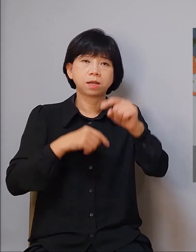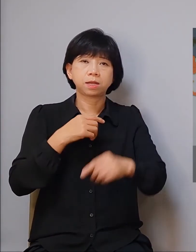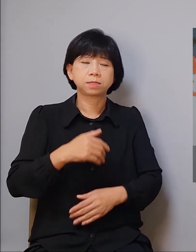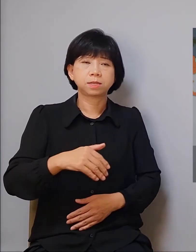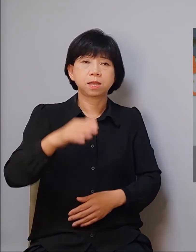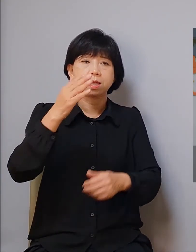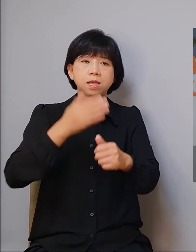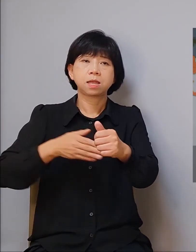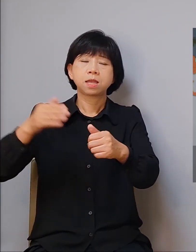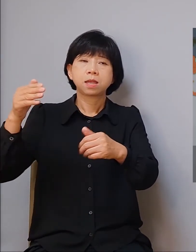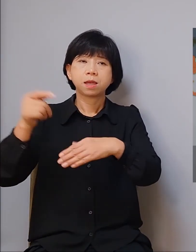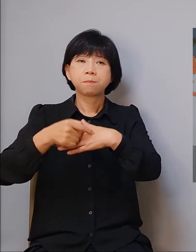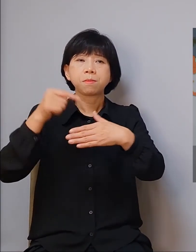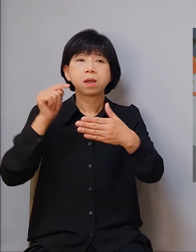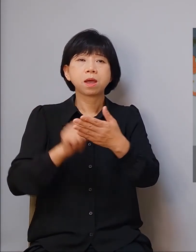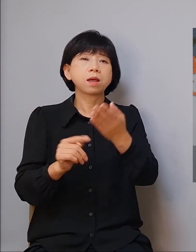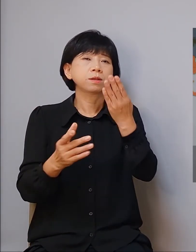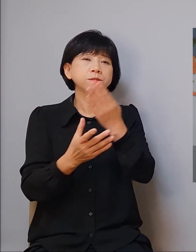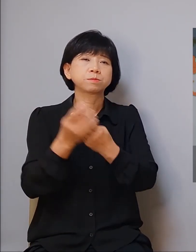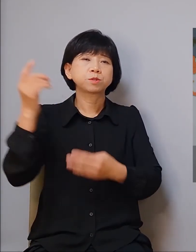힘써 나가세 한